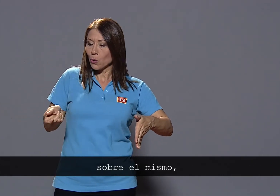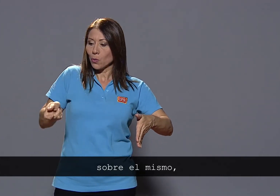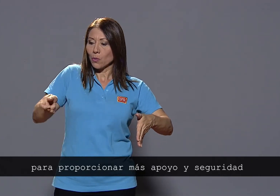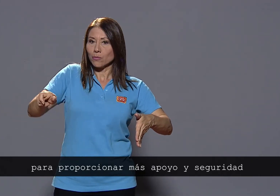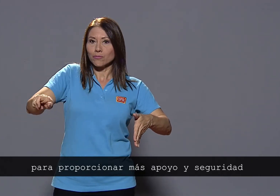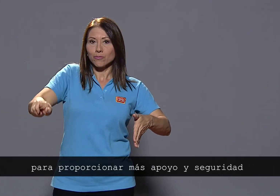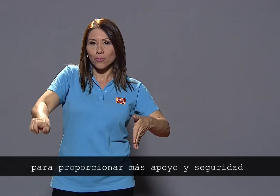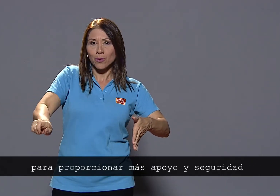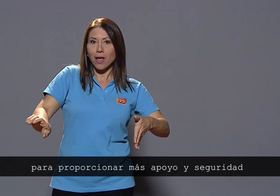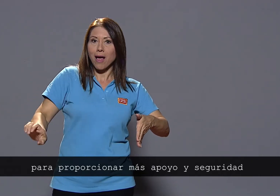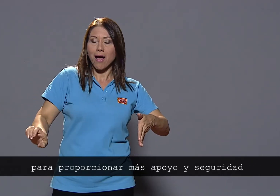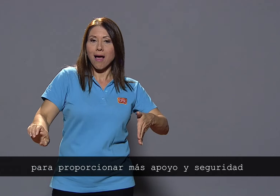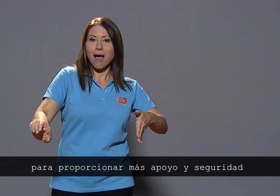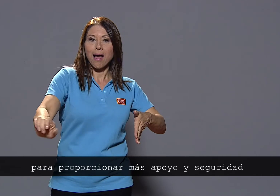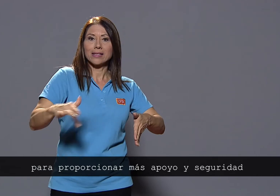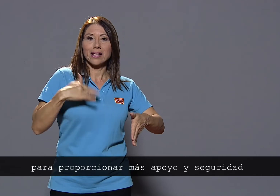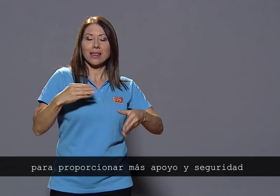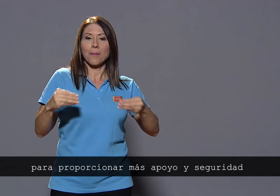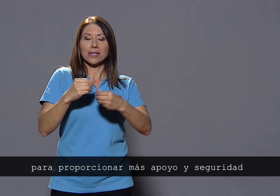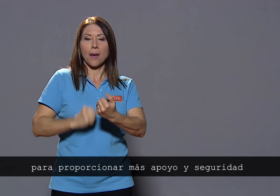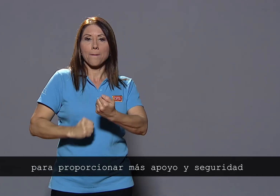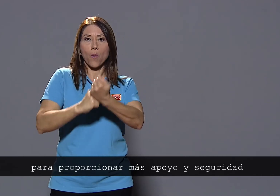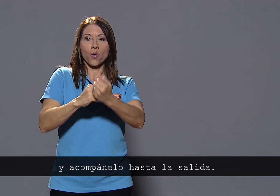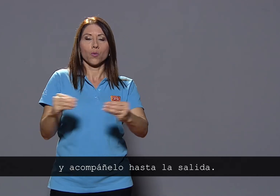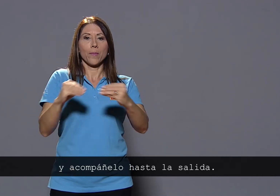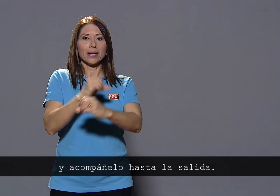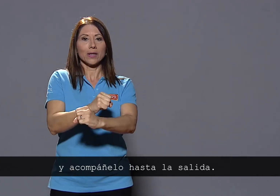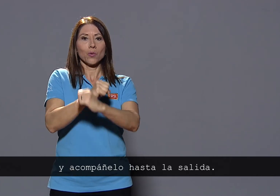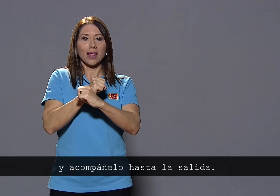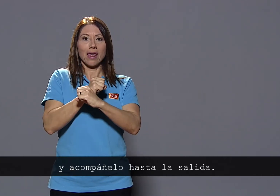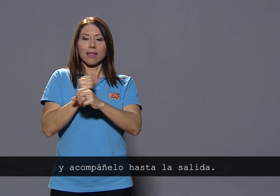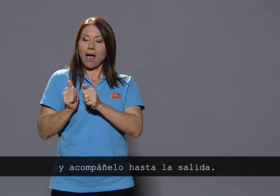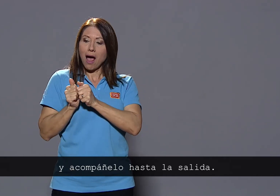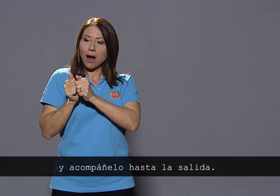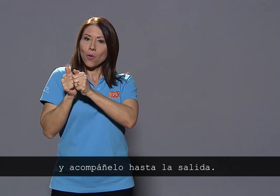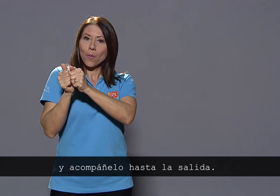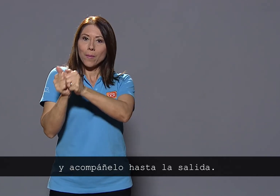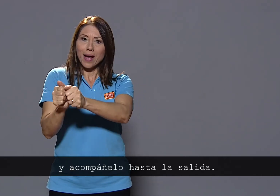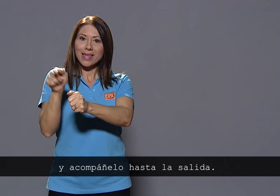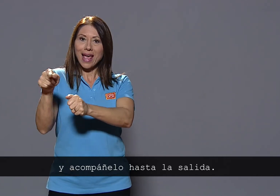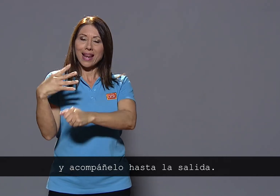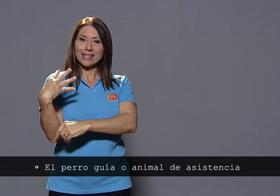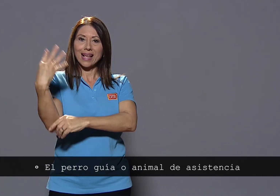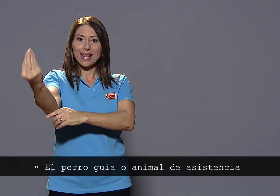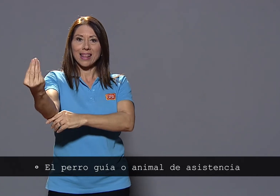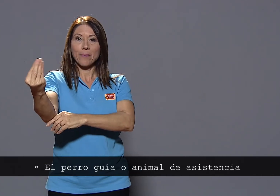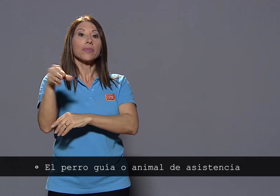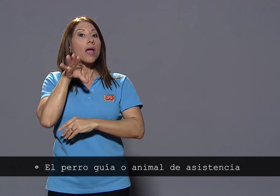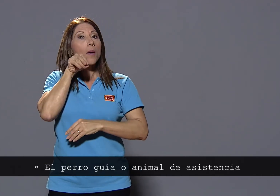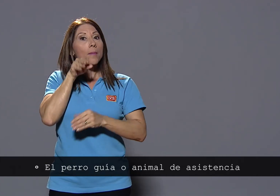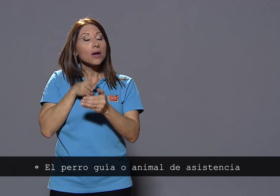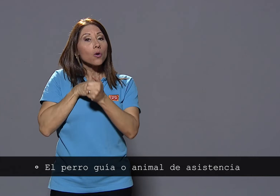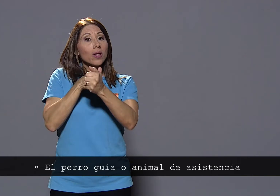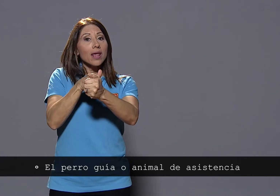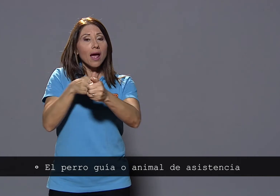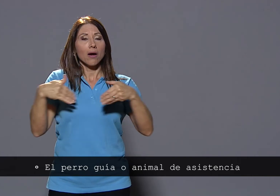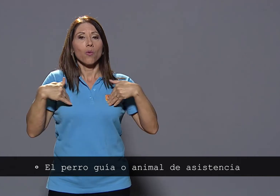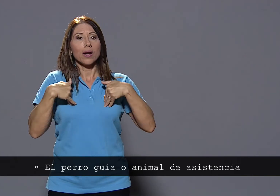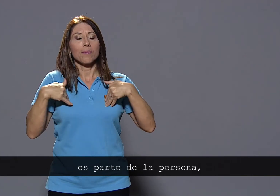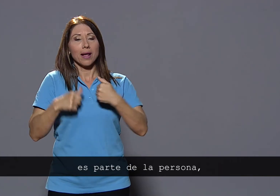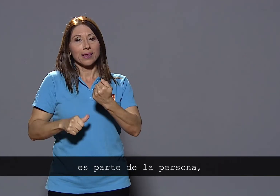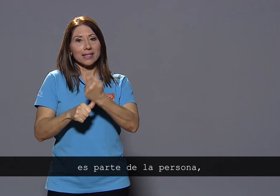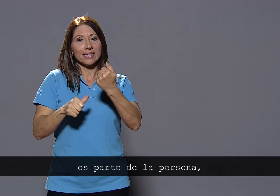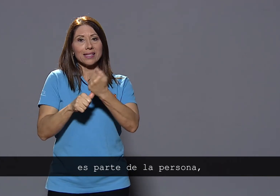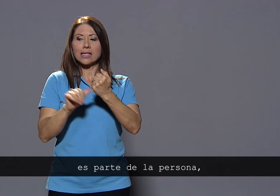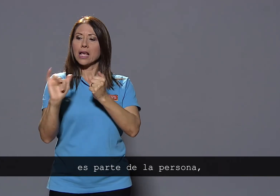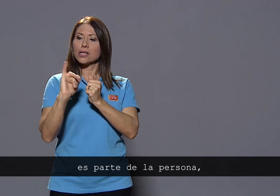mismo, para proporcionar más apoyo y seguridad y acompáñelo hasta la salida. El perro guía o animal de asistencia